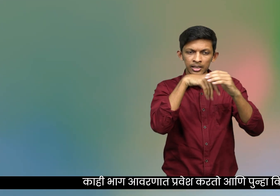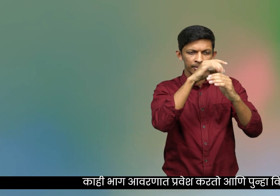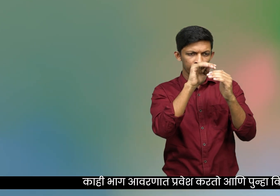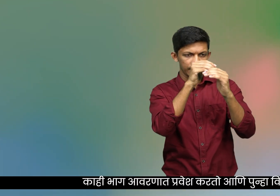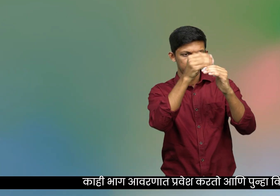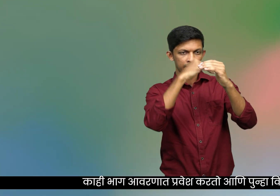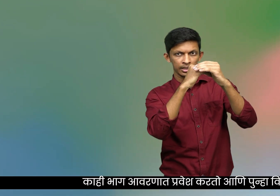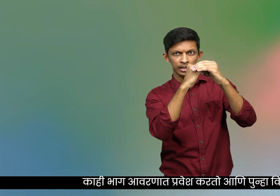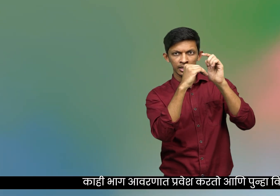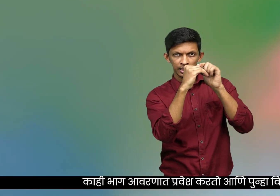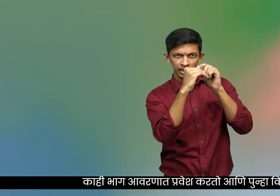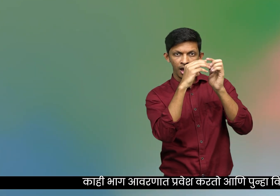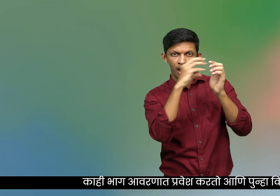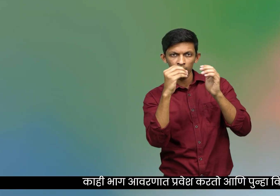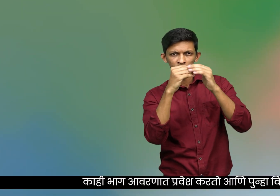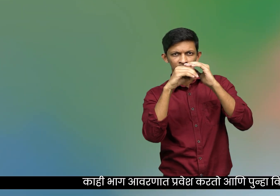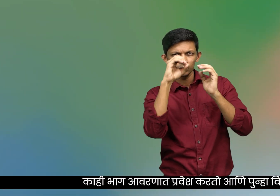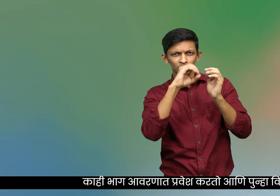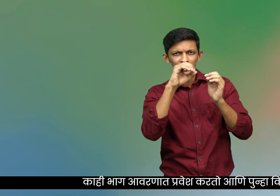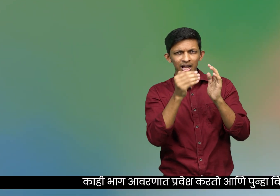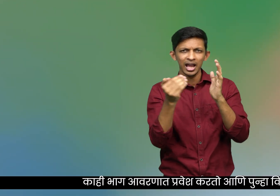काही भाग आवरणात प्रवेश करतो आणि पुन्हा वितळतो.